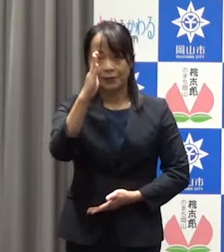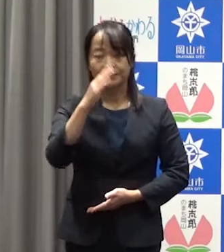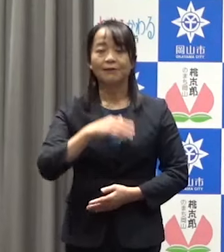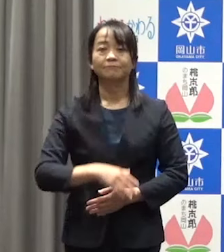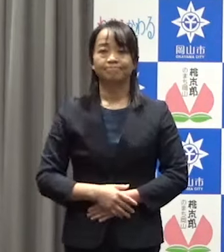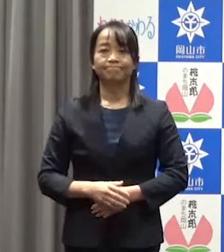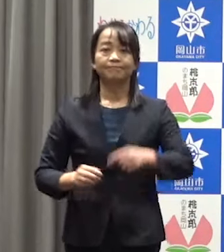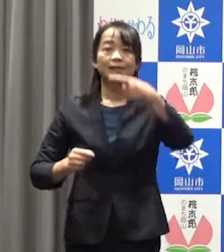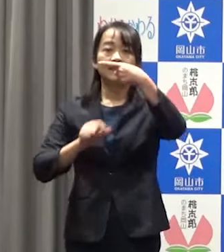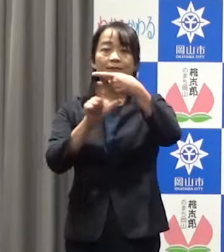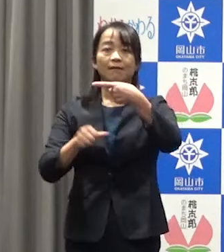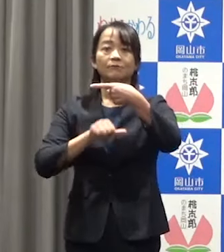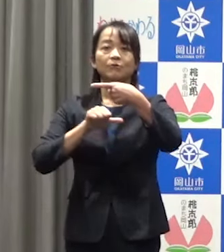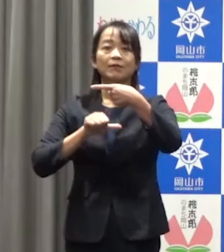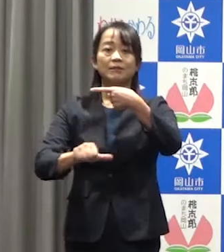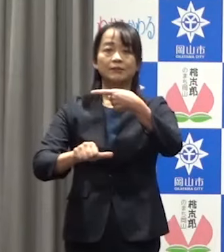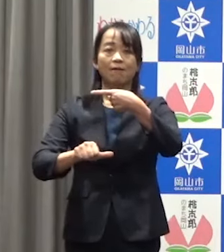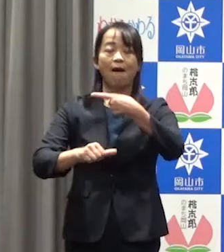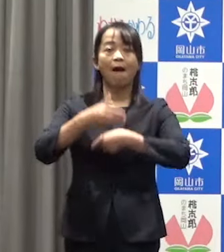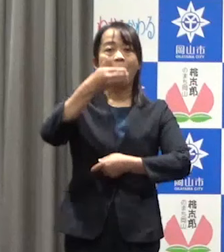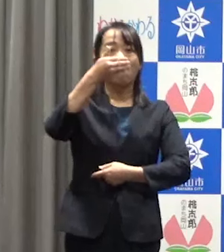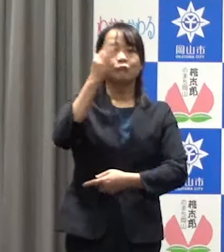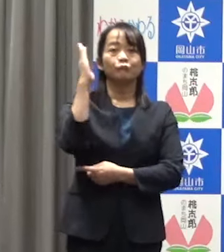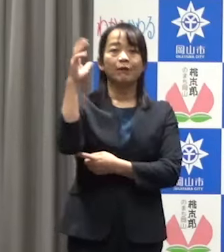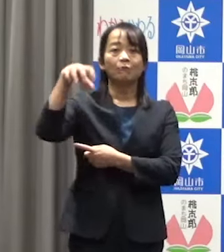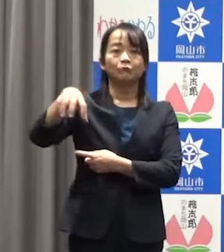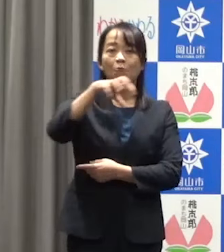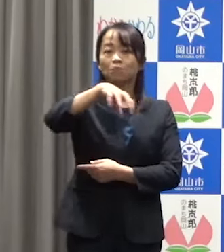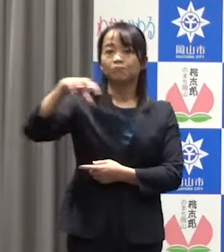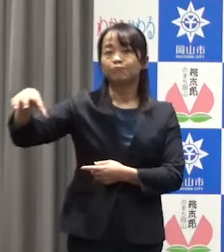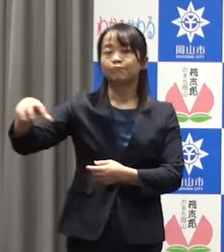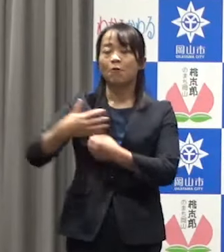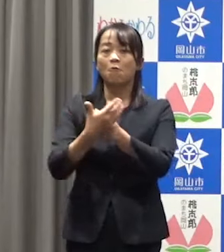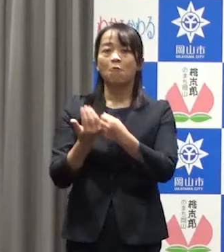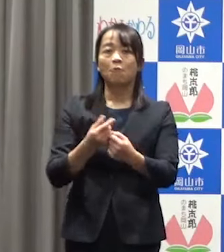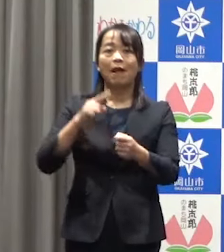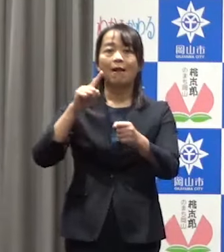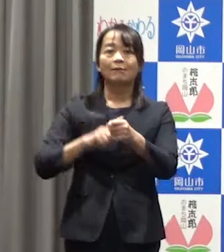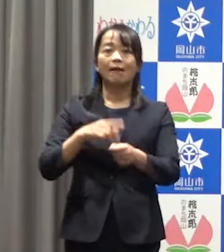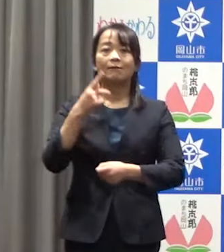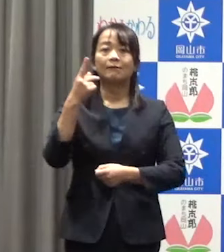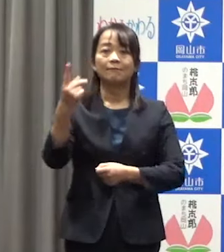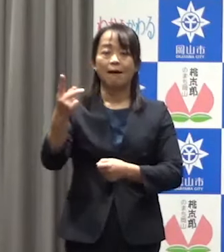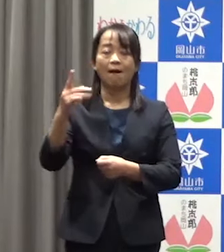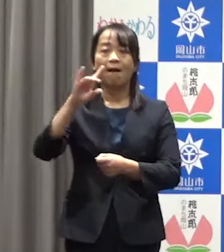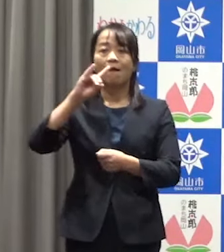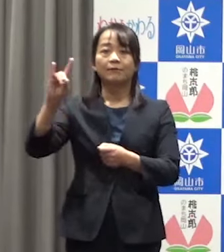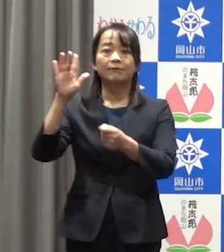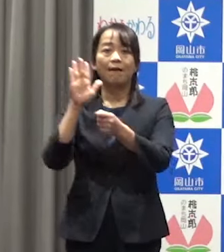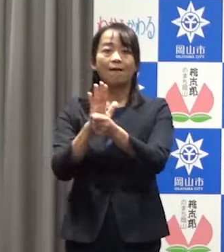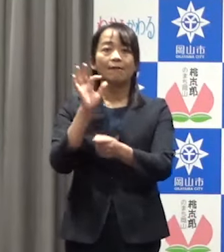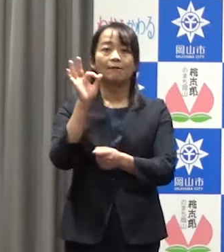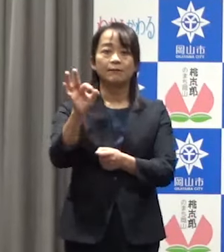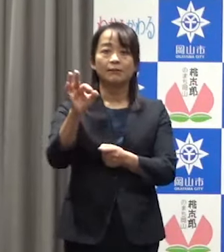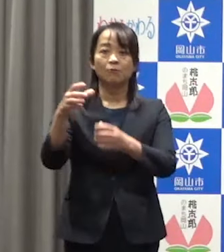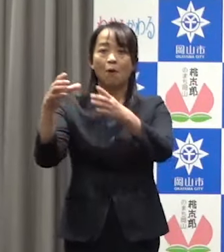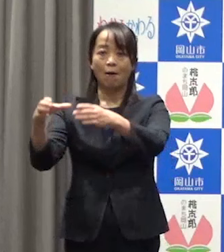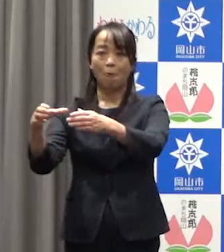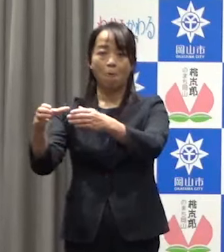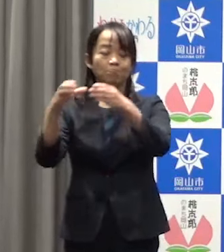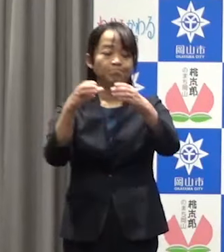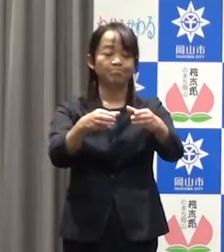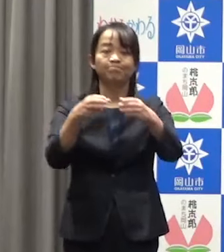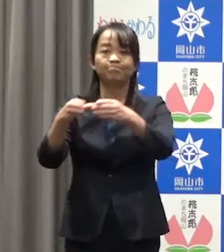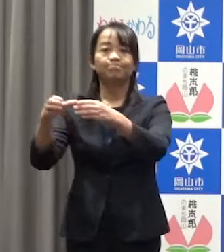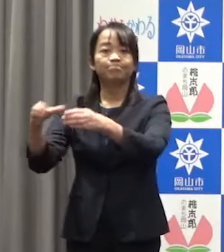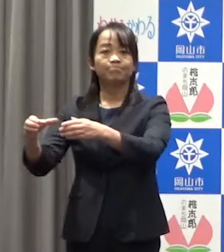5日には各区役所、市民、保険年金課などに義援金の募金箱を設置。6